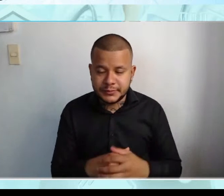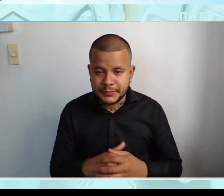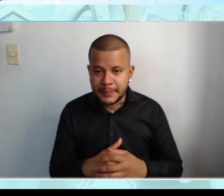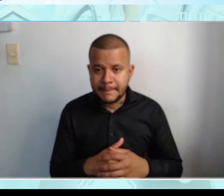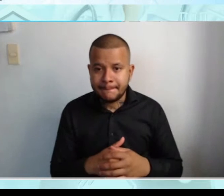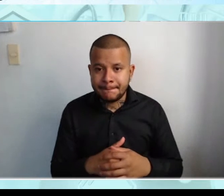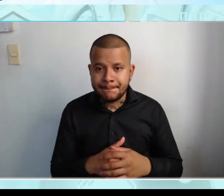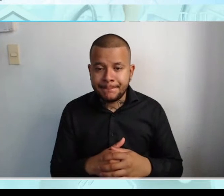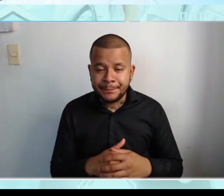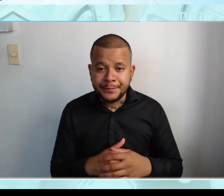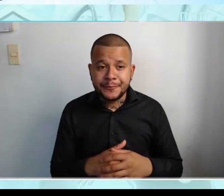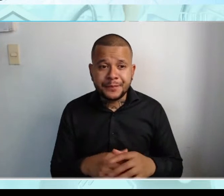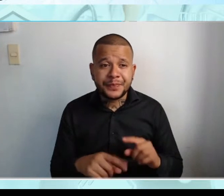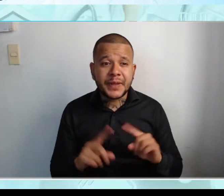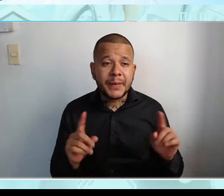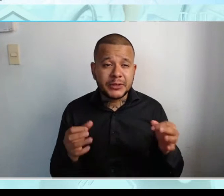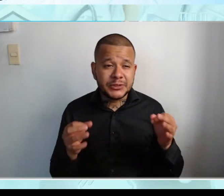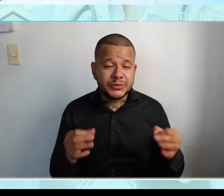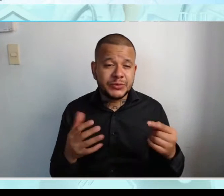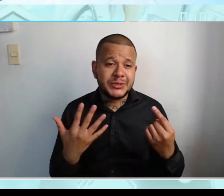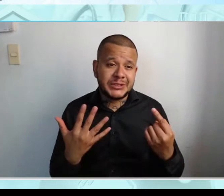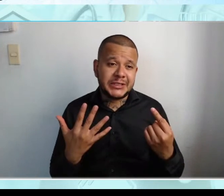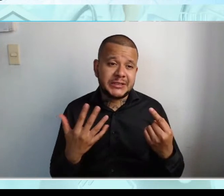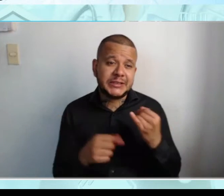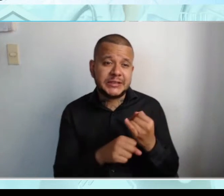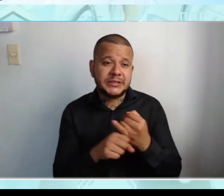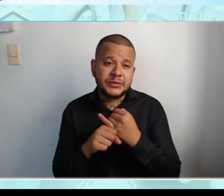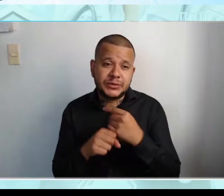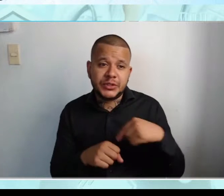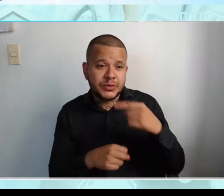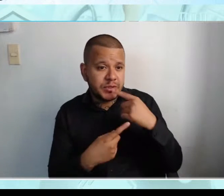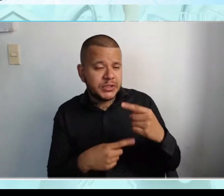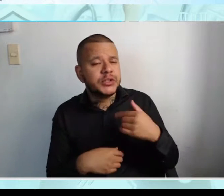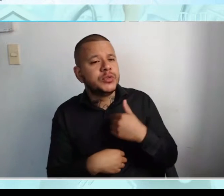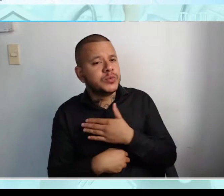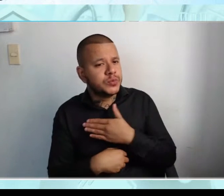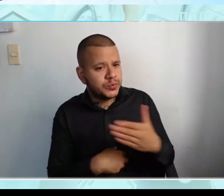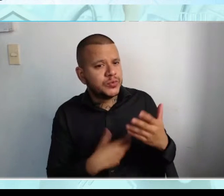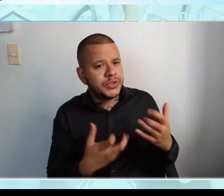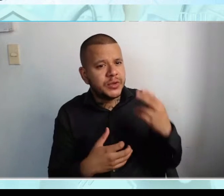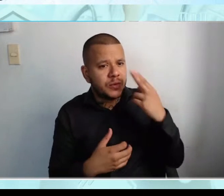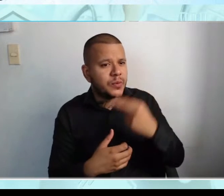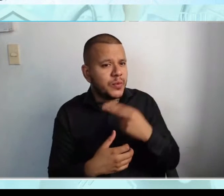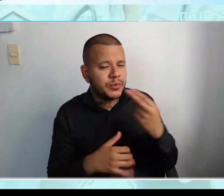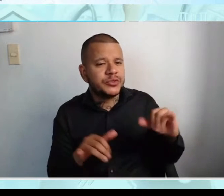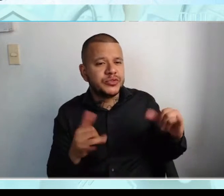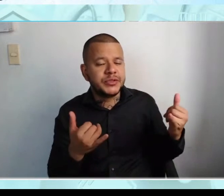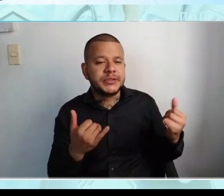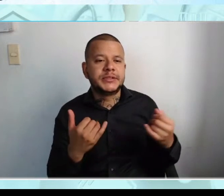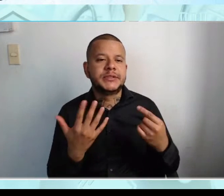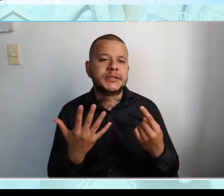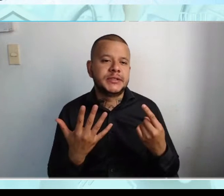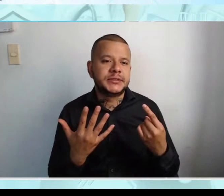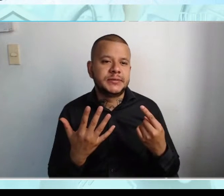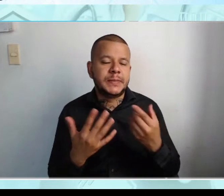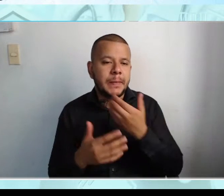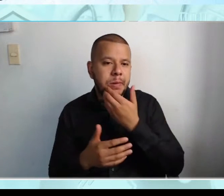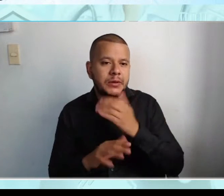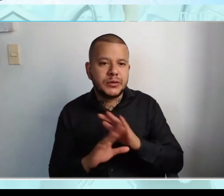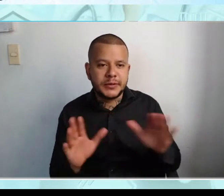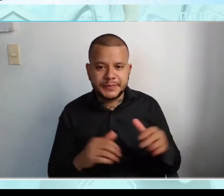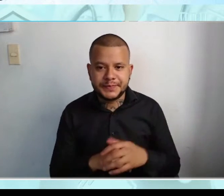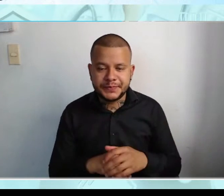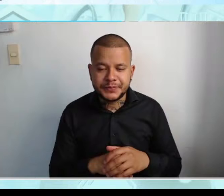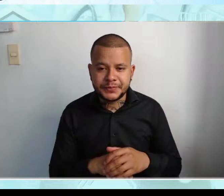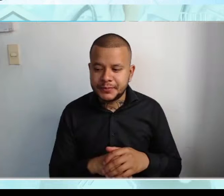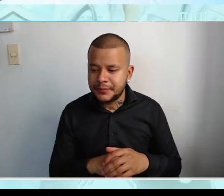finalmente, solamente 6 instituciones nos manifestaron su voluntad, su compromiso de hacer el proceso de certificación.